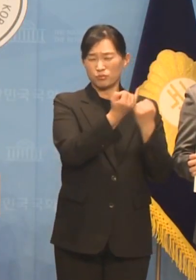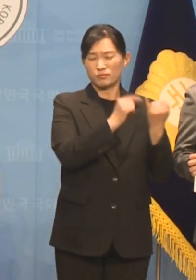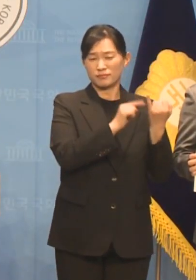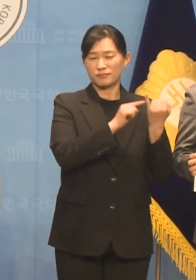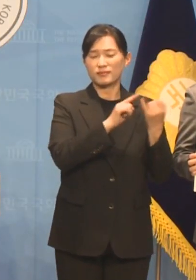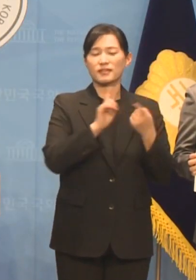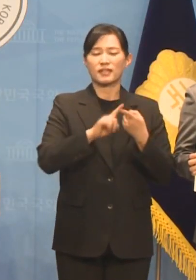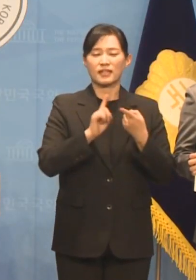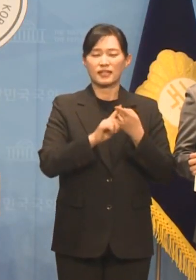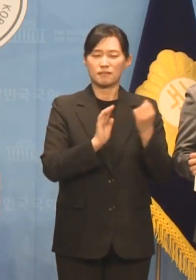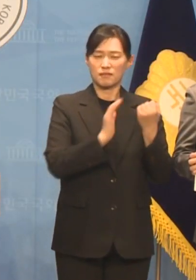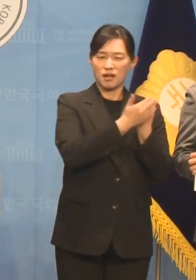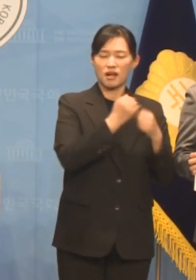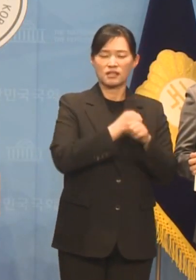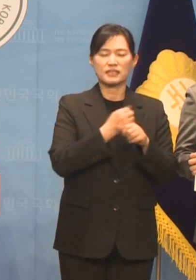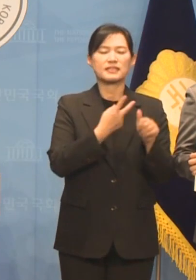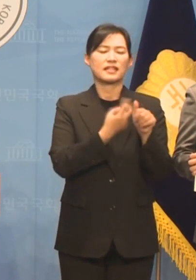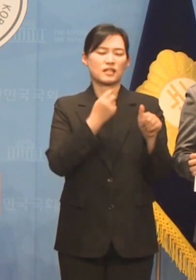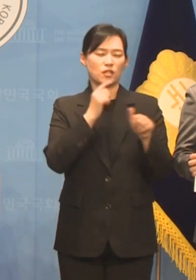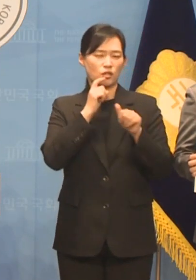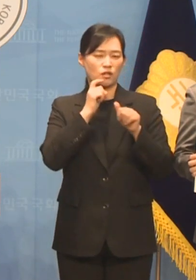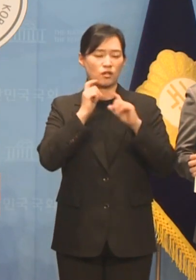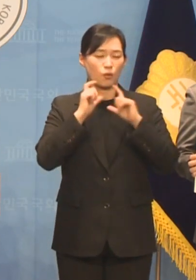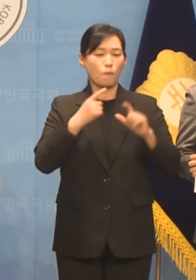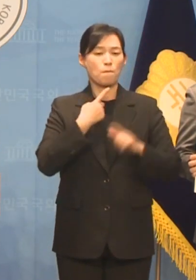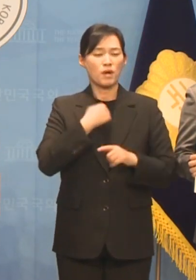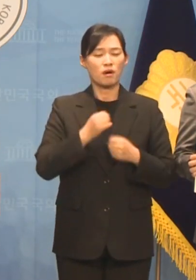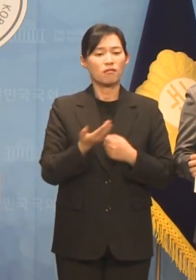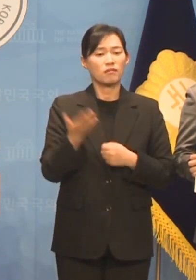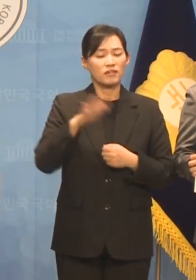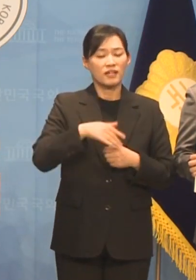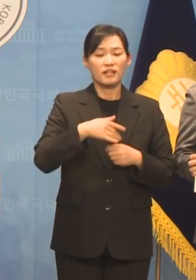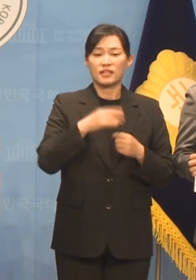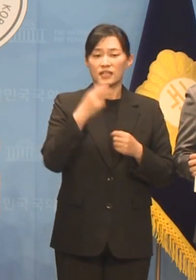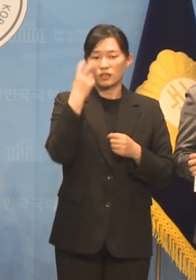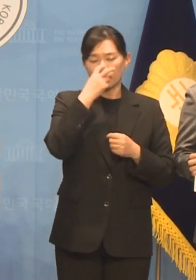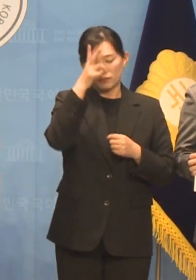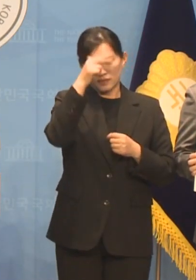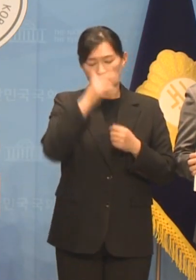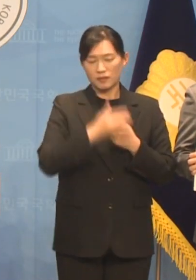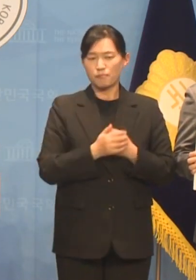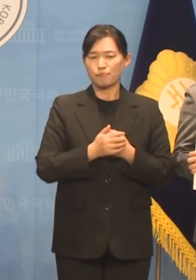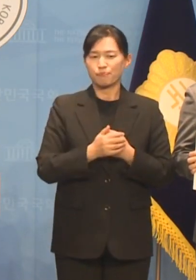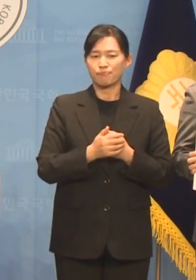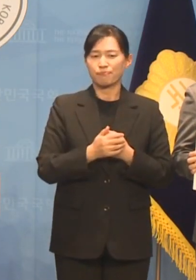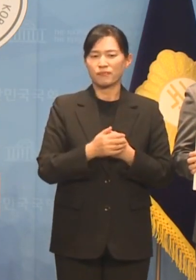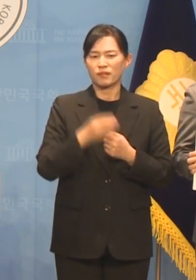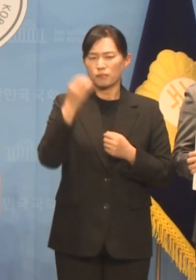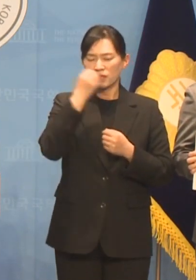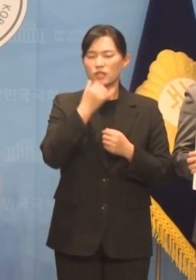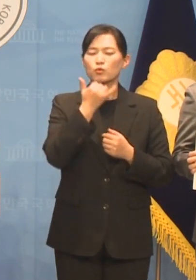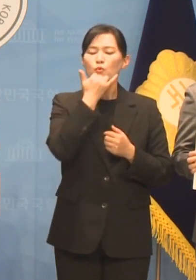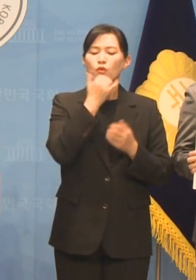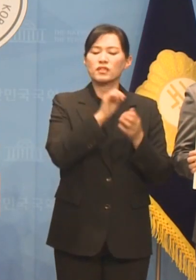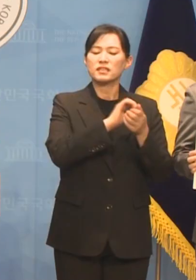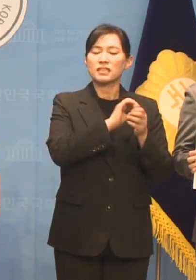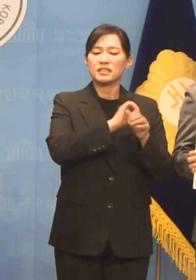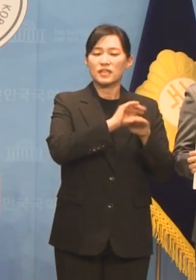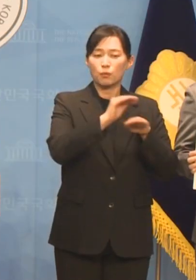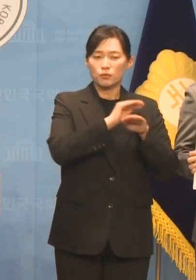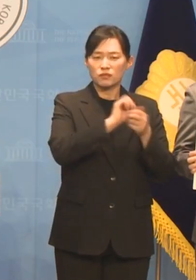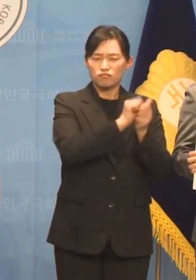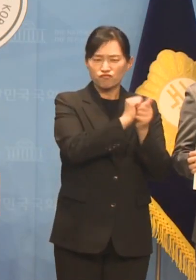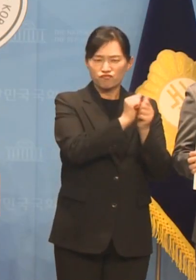총장에게 탄핵을 경고한 바 있다. 그러나 심 총장이 고검에서 도이치모터스 주가조작 사건